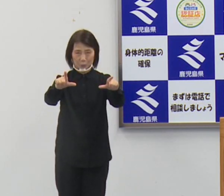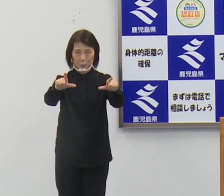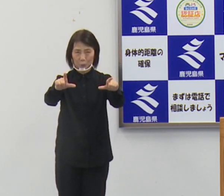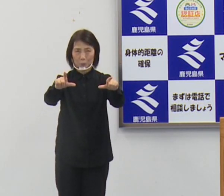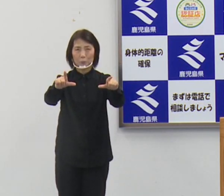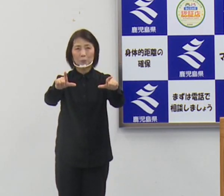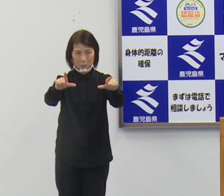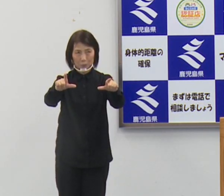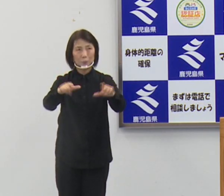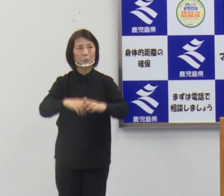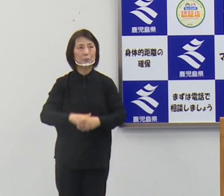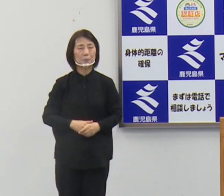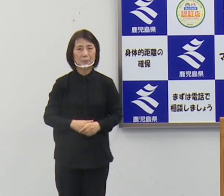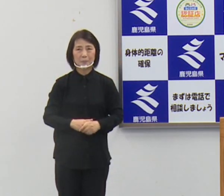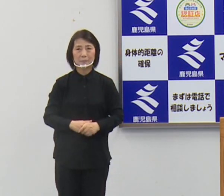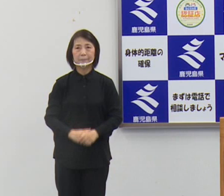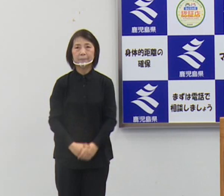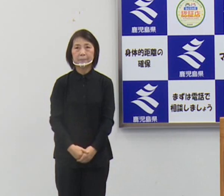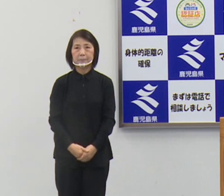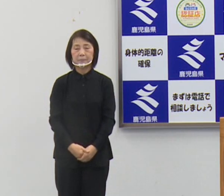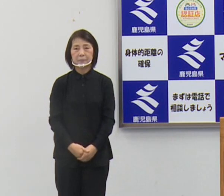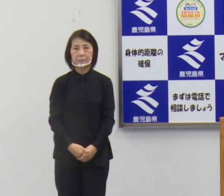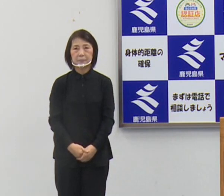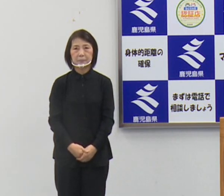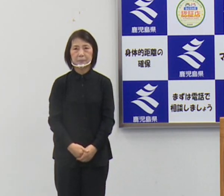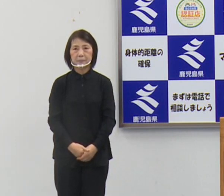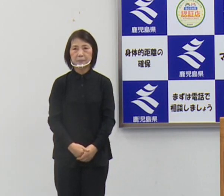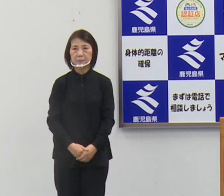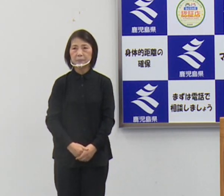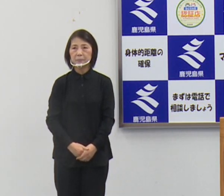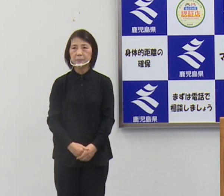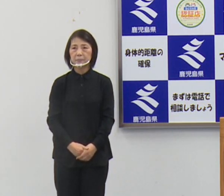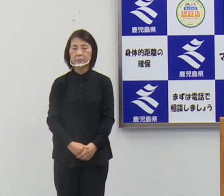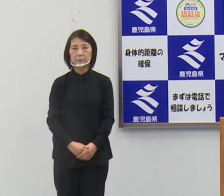ということです。 わかりました。ありがとうございます。